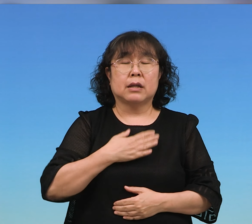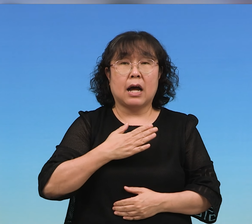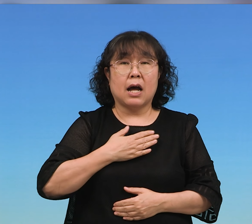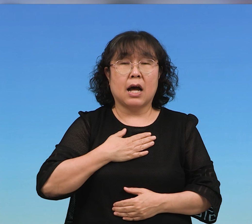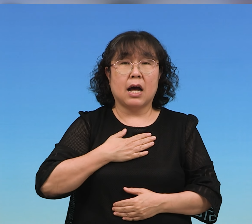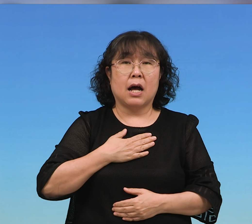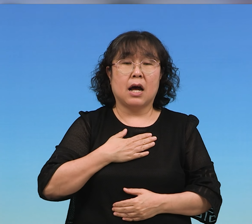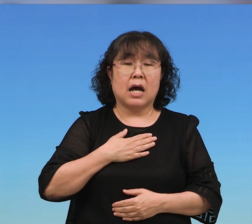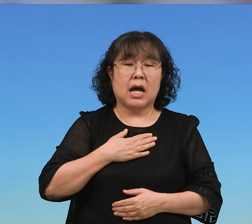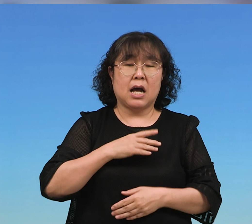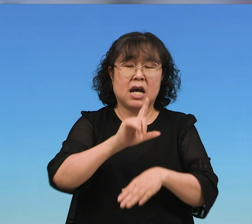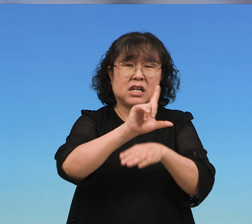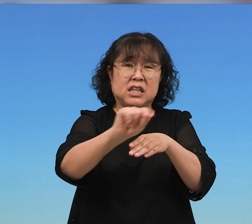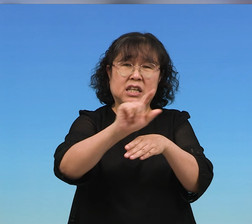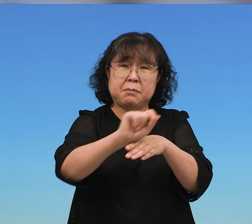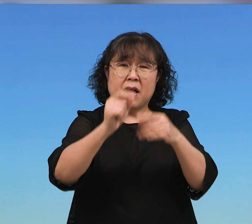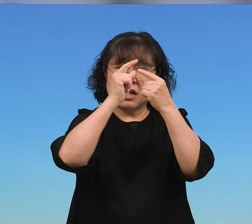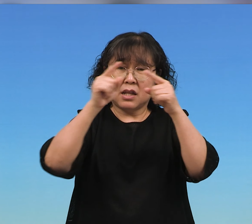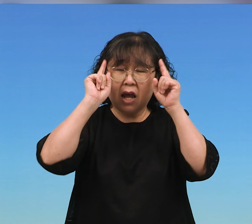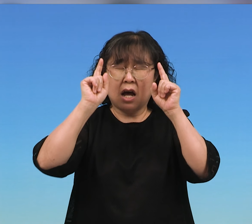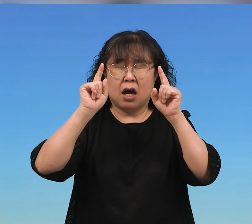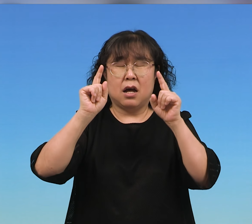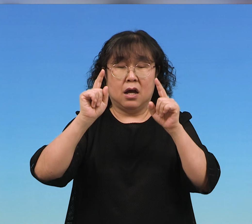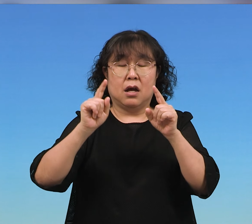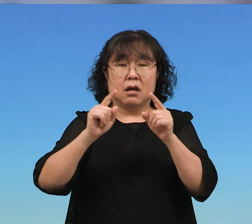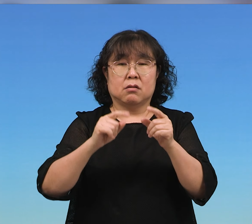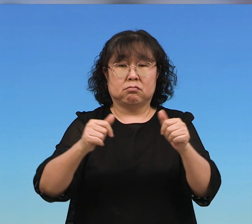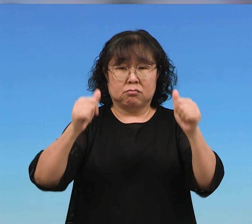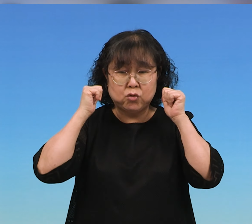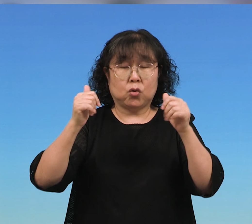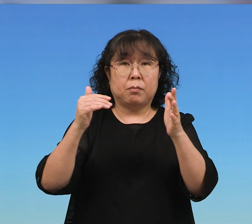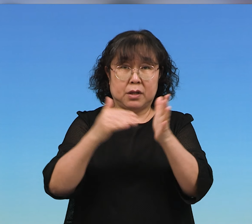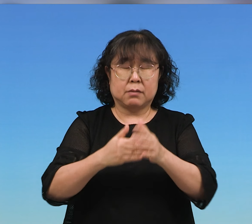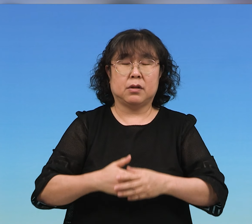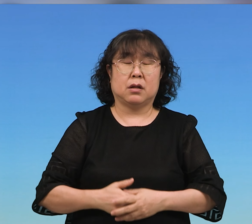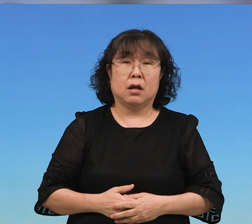나왔습니다. 다 아시잖아요. 뭐 그렇게 뭐 실력이 탁월하지 않다는 걸